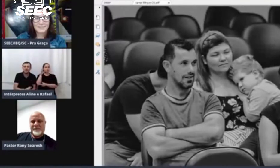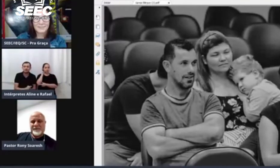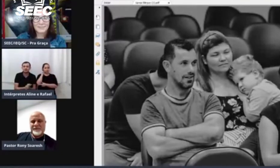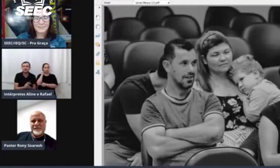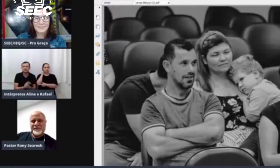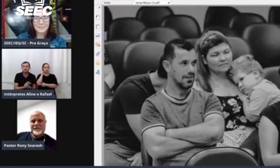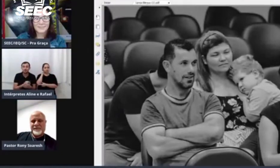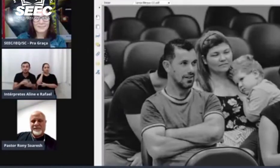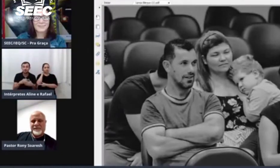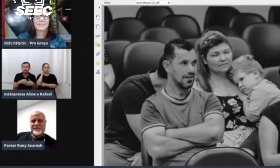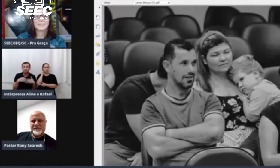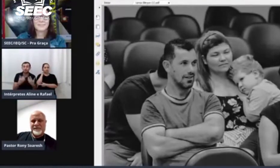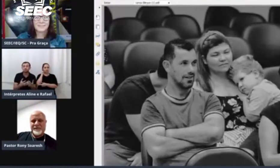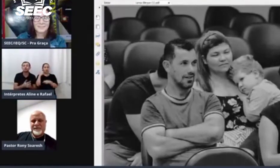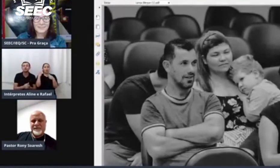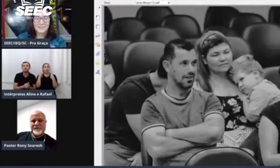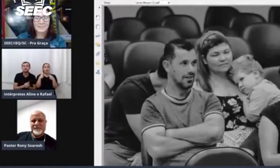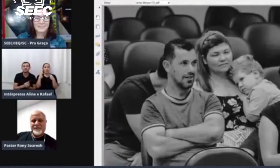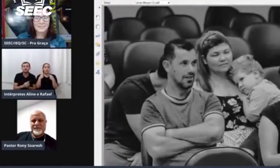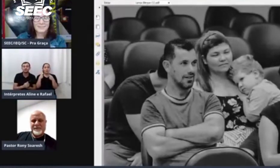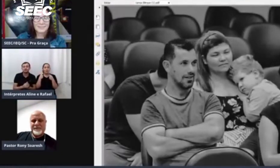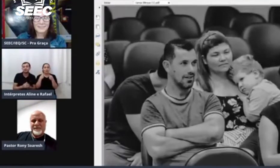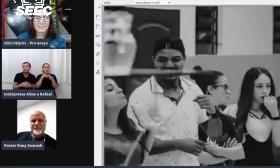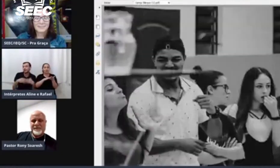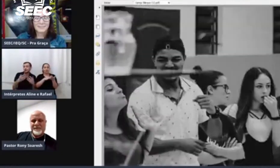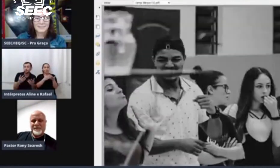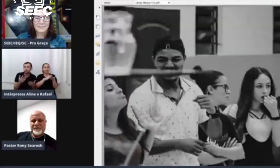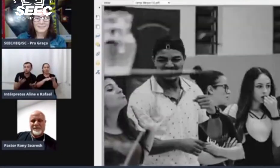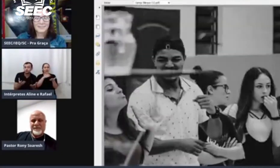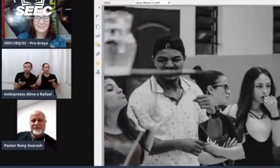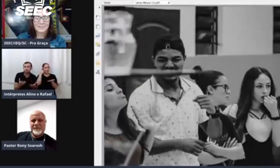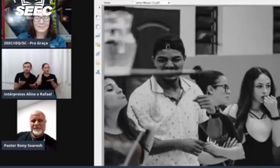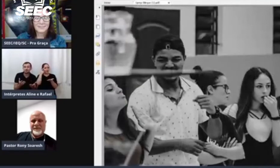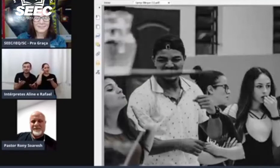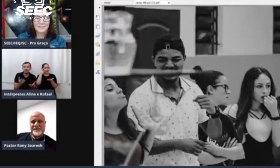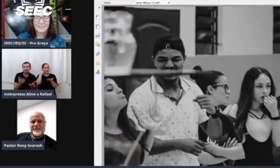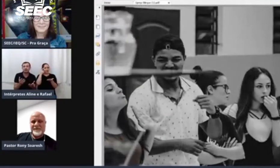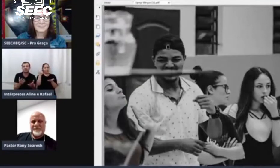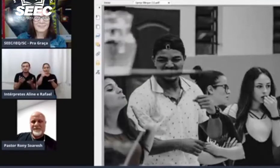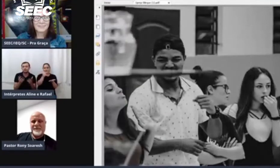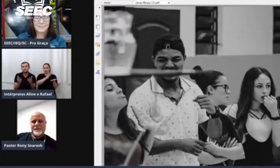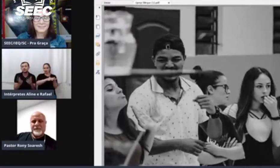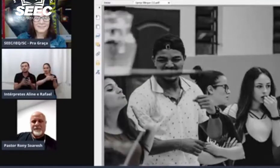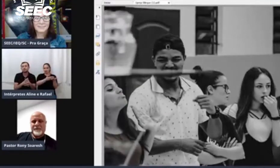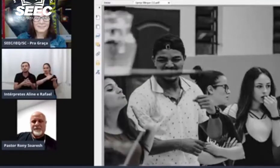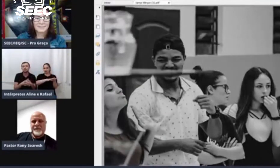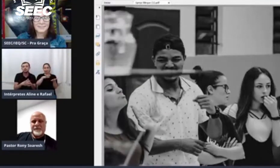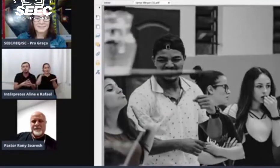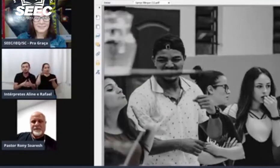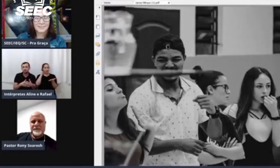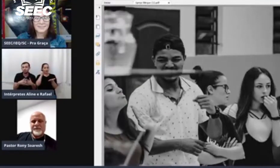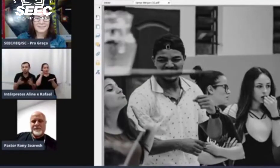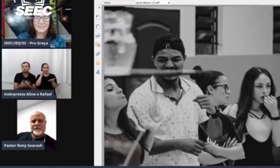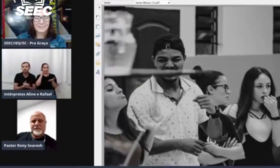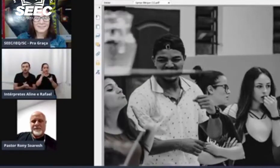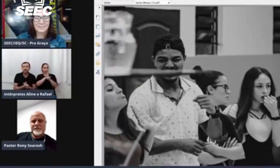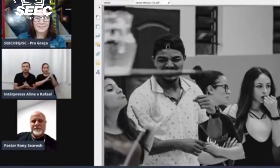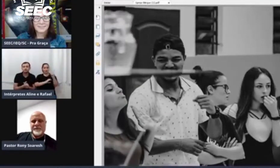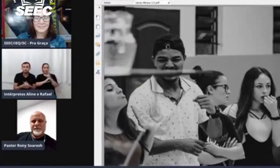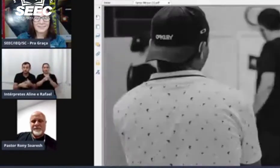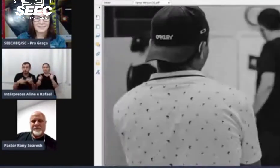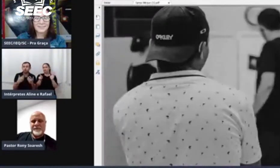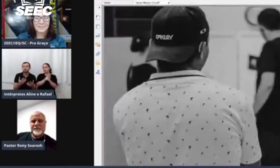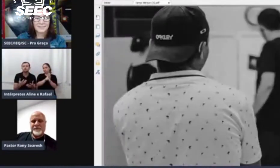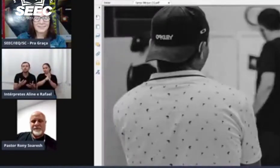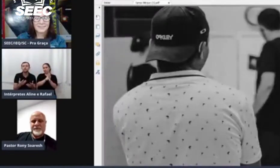tivesse um intérprete naquele momento para os ouvintes? Ia ficar um culto para o surdo, né? Infelizmente, hoje, em muitos